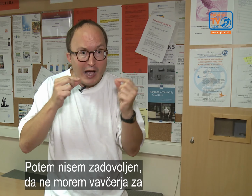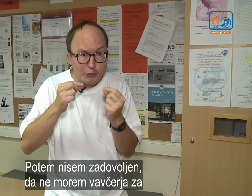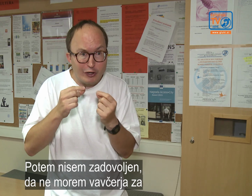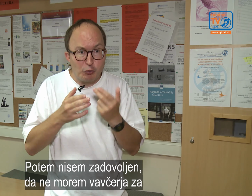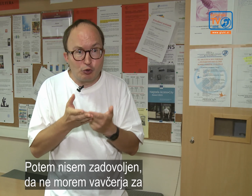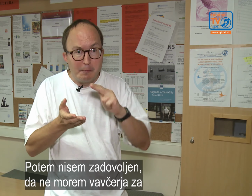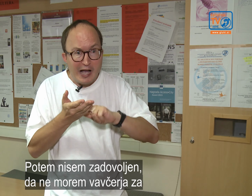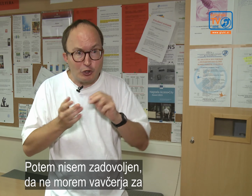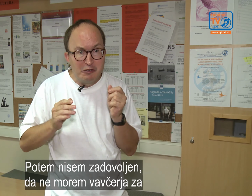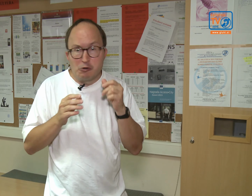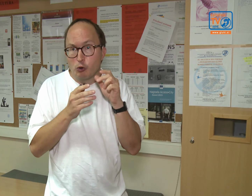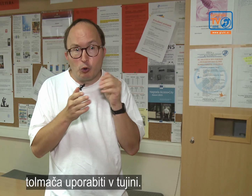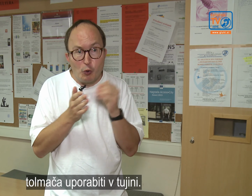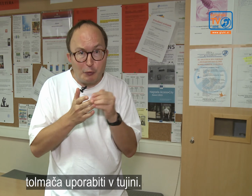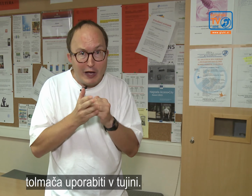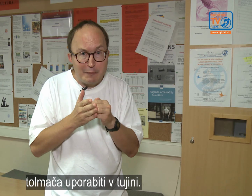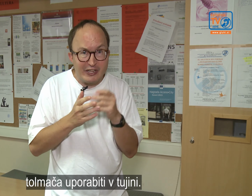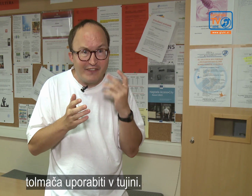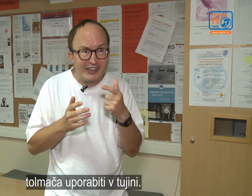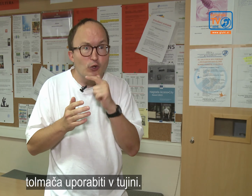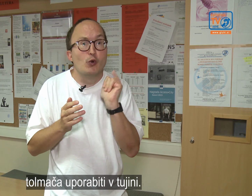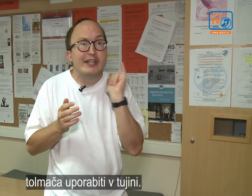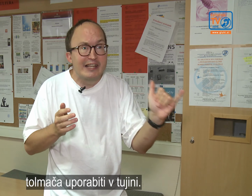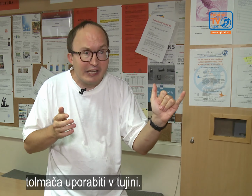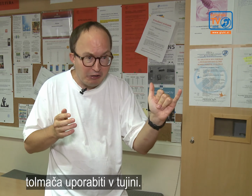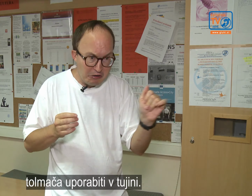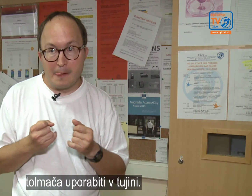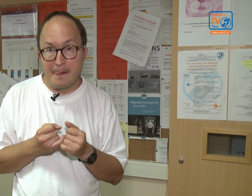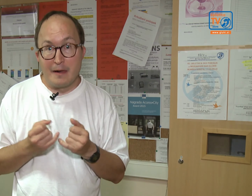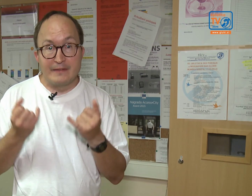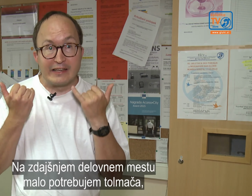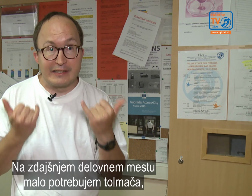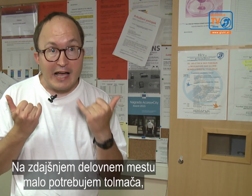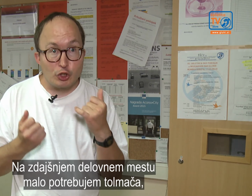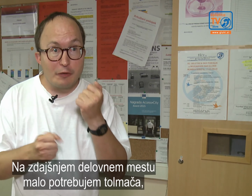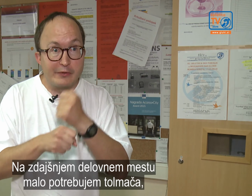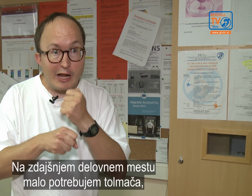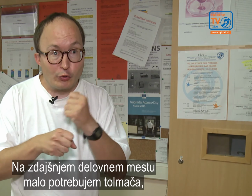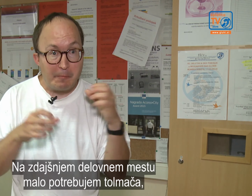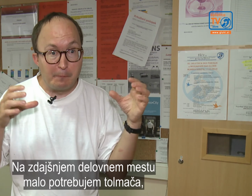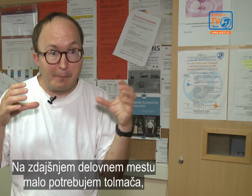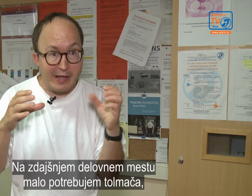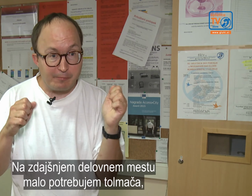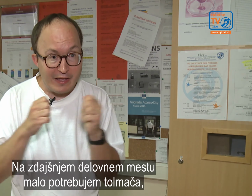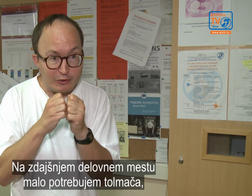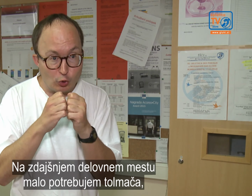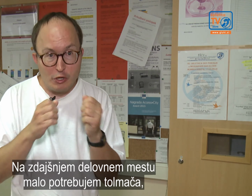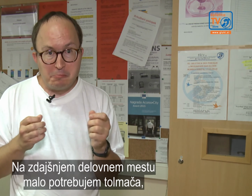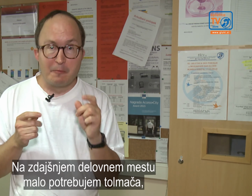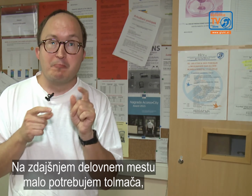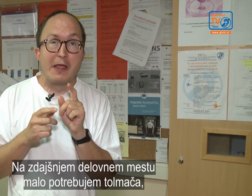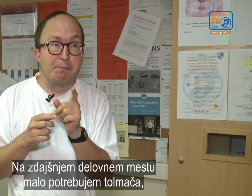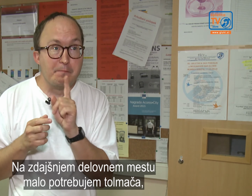moremo vavčerje in tolmača uporabiti v tujini. Na zdajšnjem delovnem